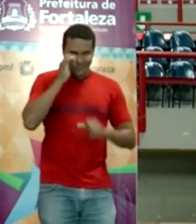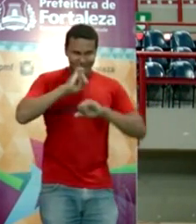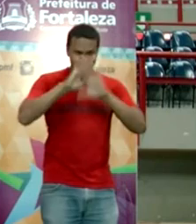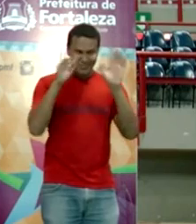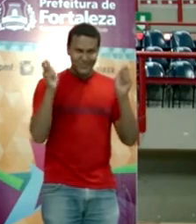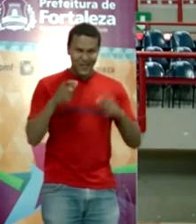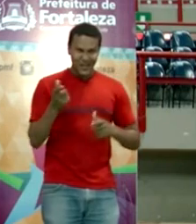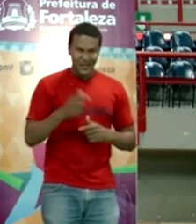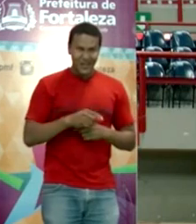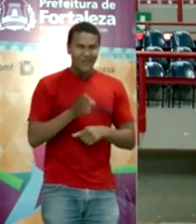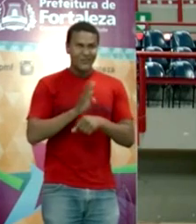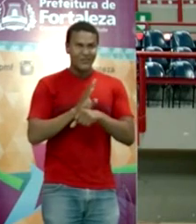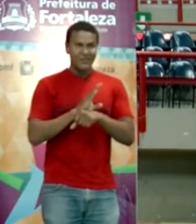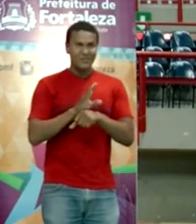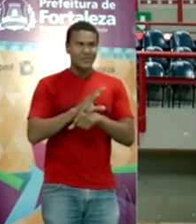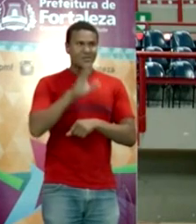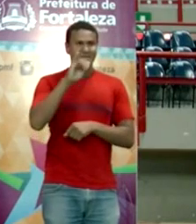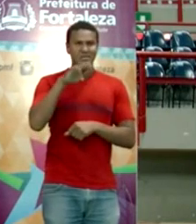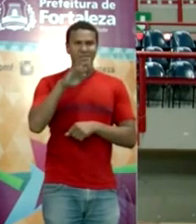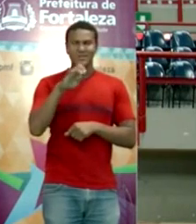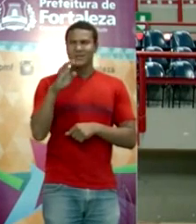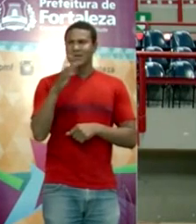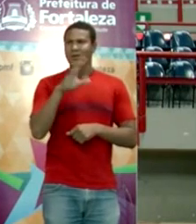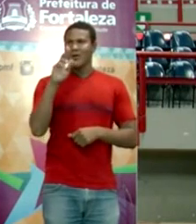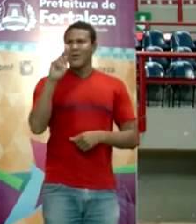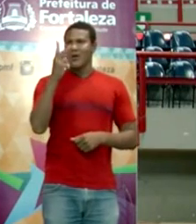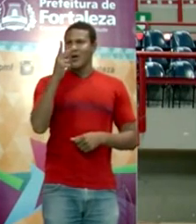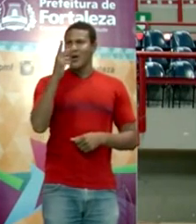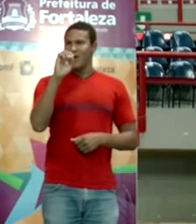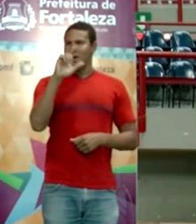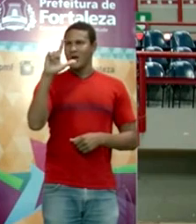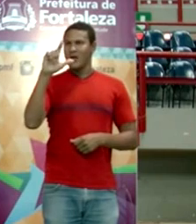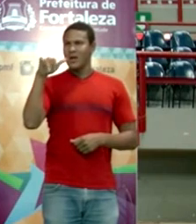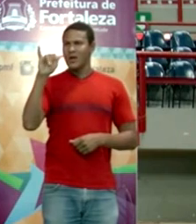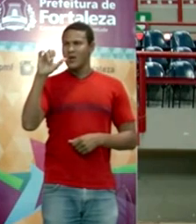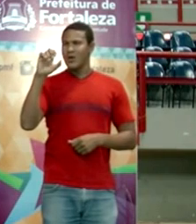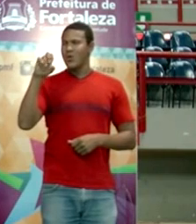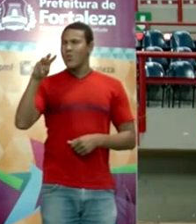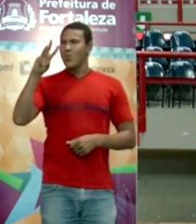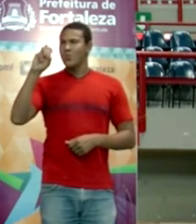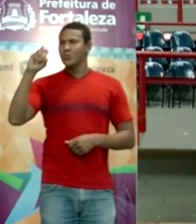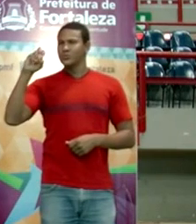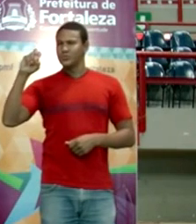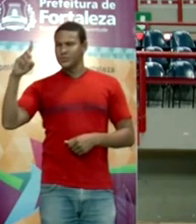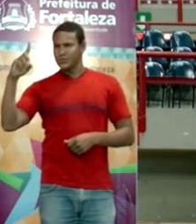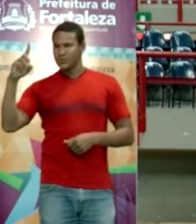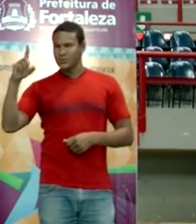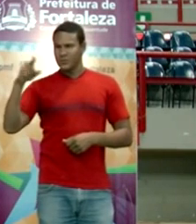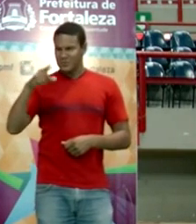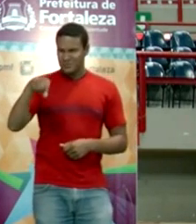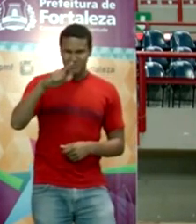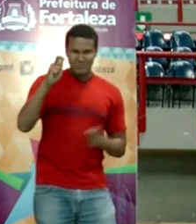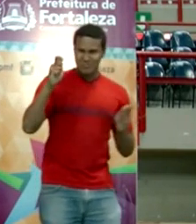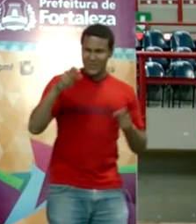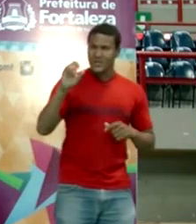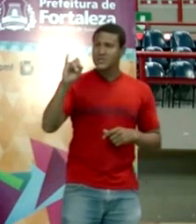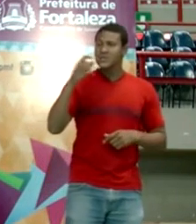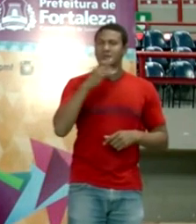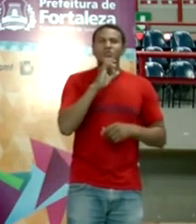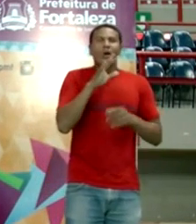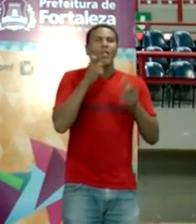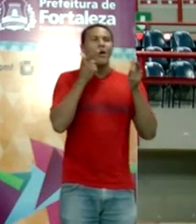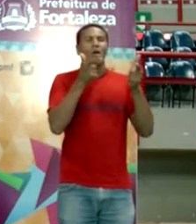né? Se o Jornal Nacional fosse todo apresentado em gírias, você acha que o Brasil inteiro